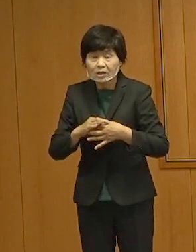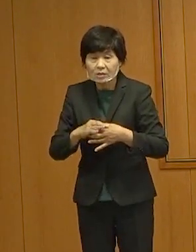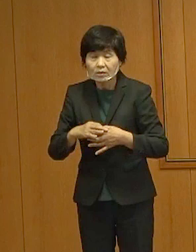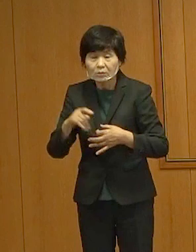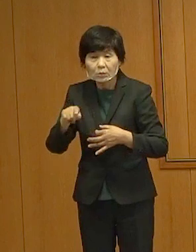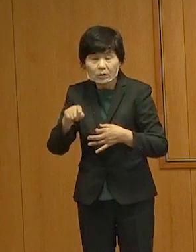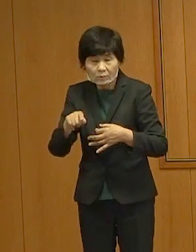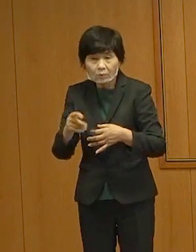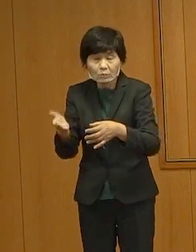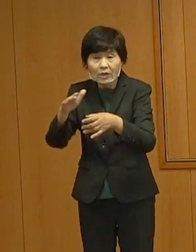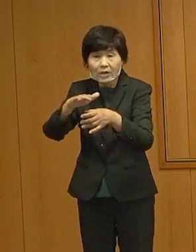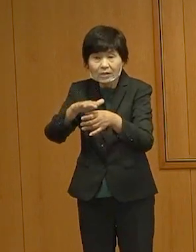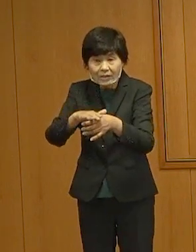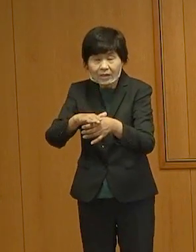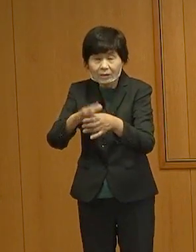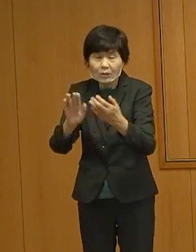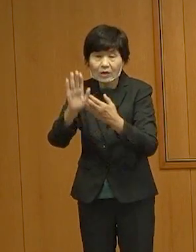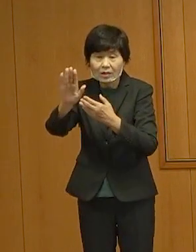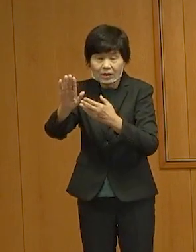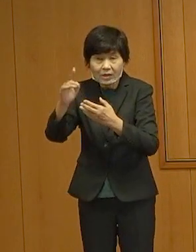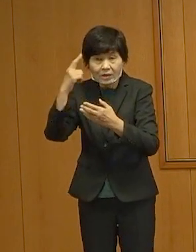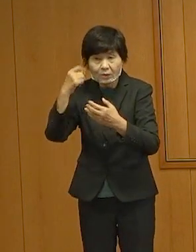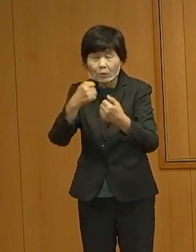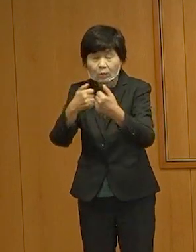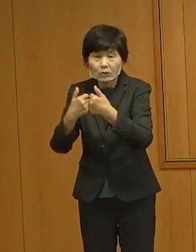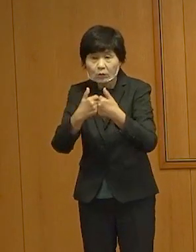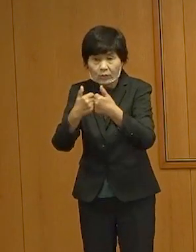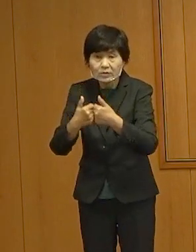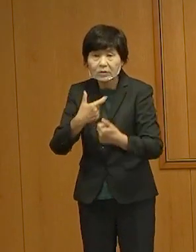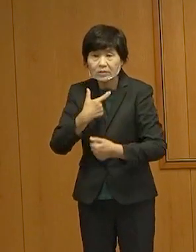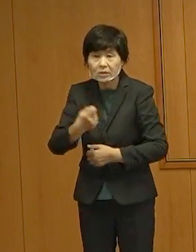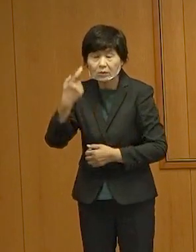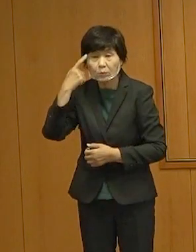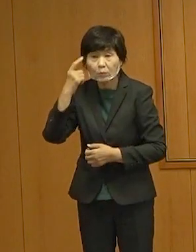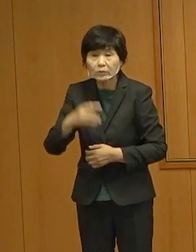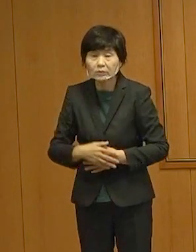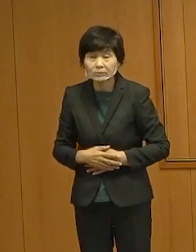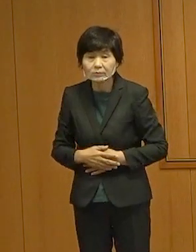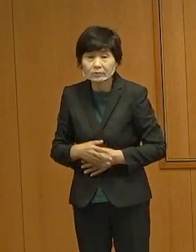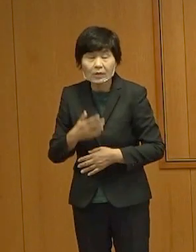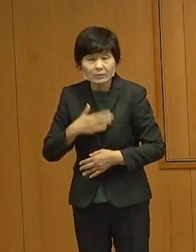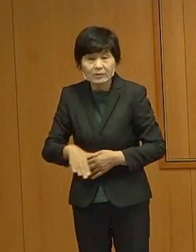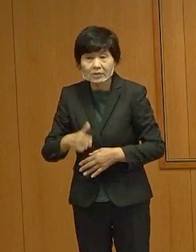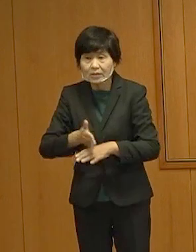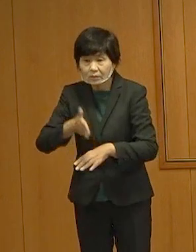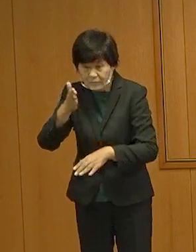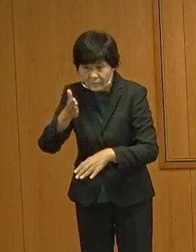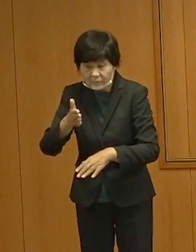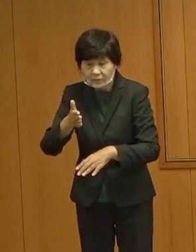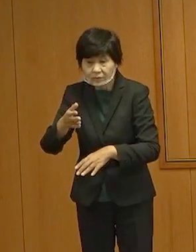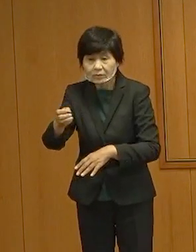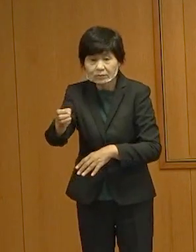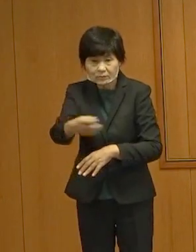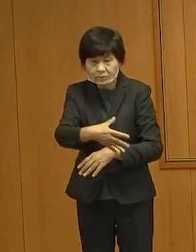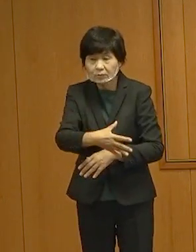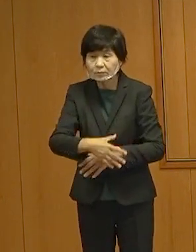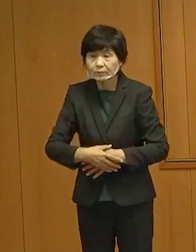して、協議もしていきたいというふうに考えています。 わかりました。以上です。ありがとうございます。